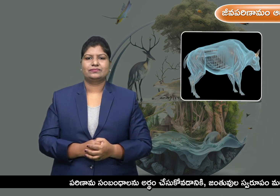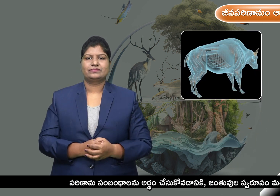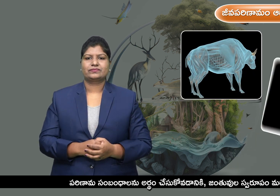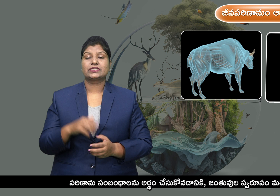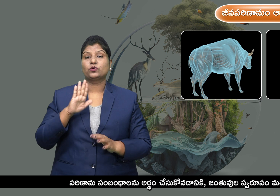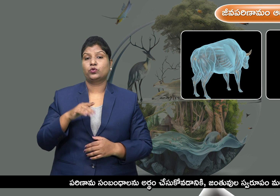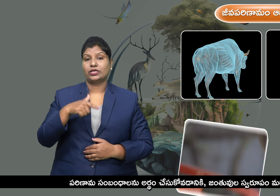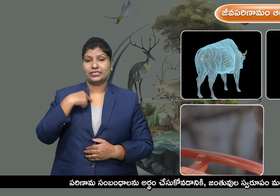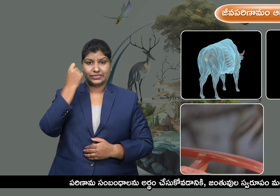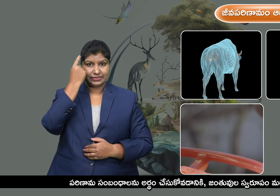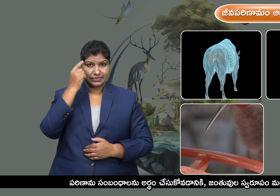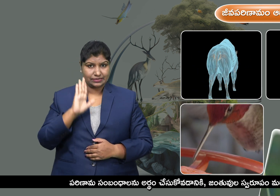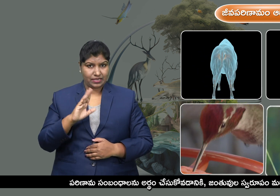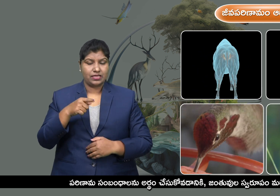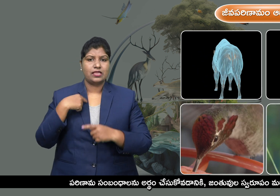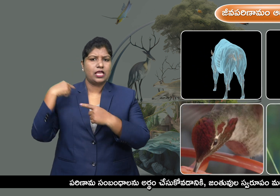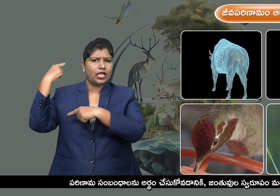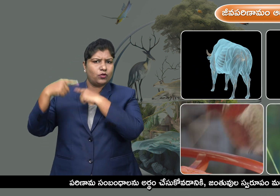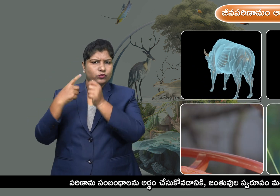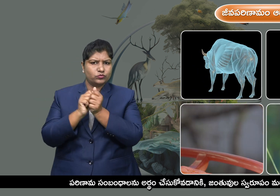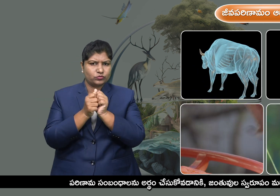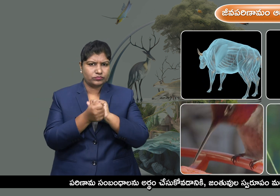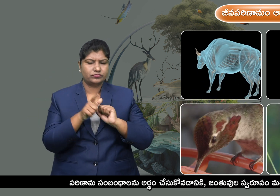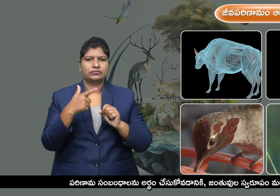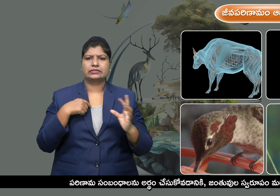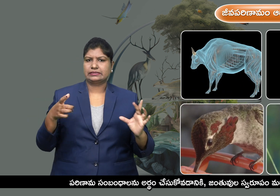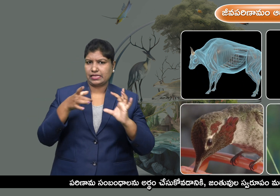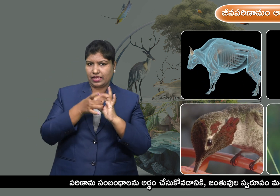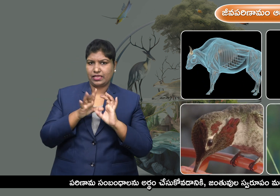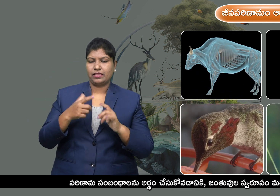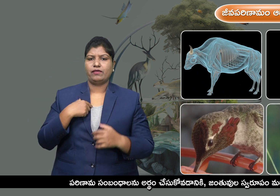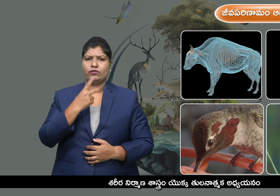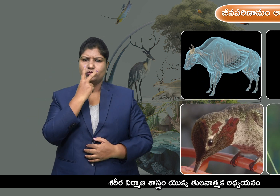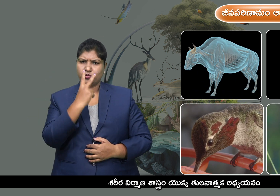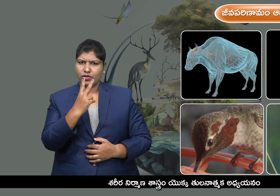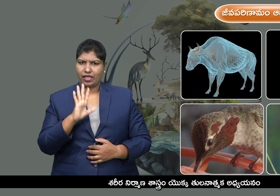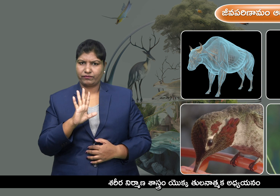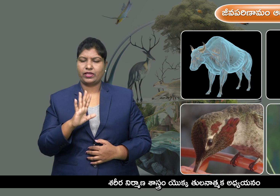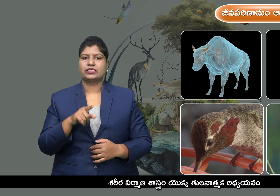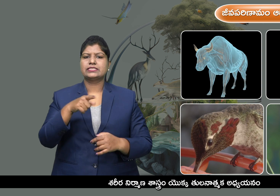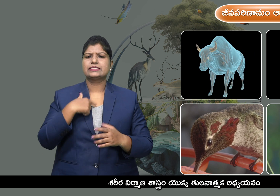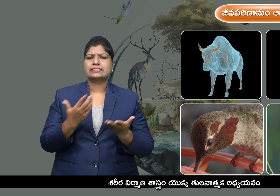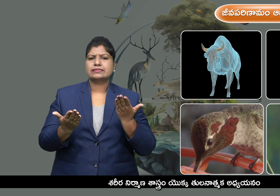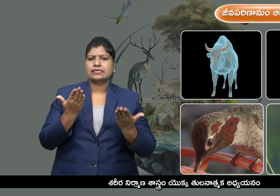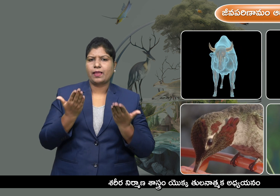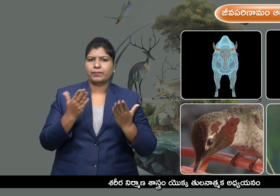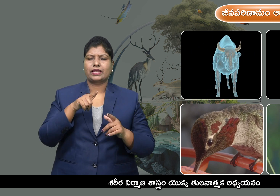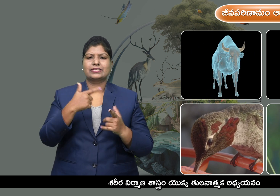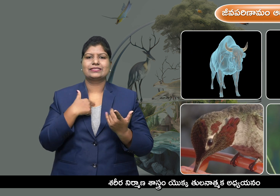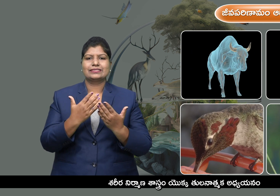పరిణామ సంబంధాలను అర్థం చేసుకోవడానికి జంతువుల స్వరూపం మరియు శరీర నిర్మాణ శాస్త్రం యొక్క